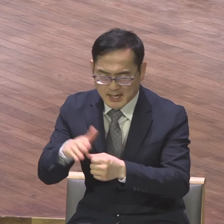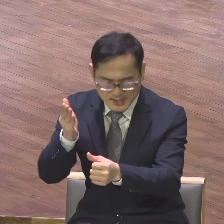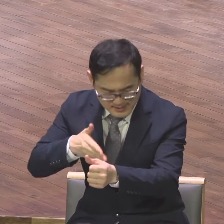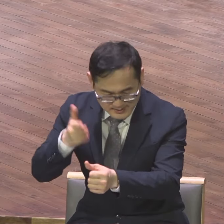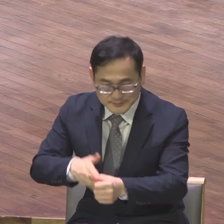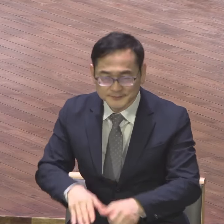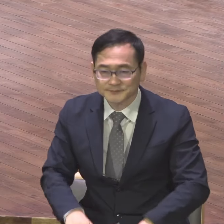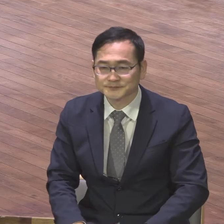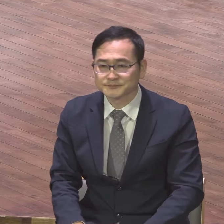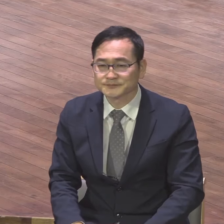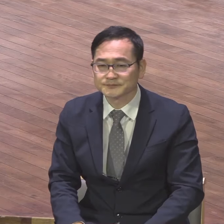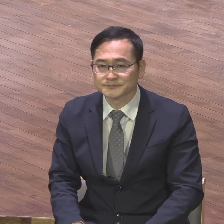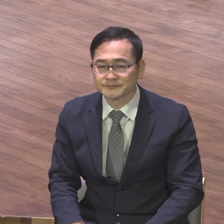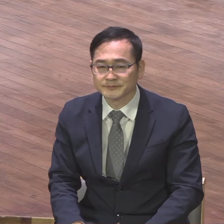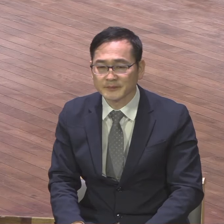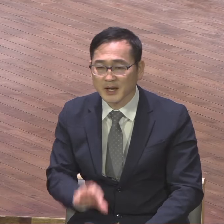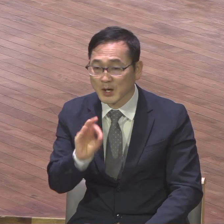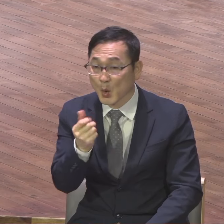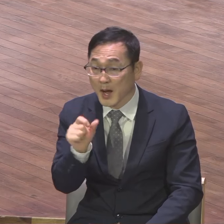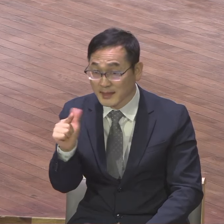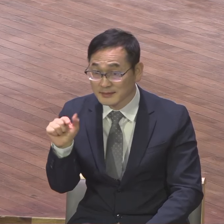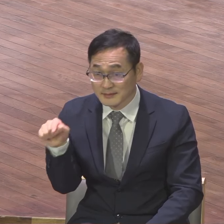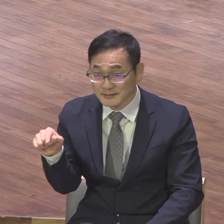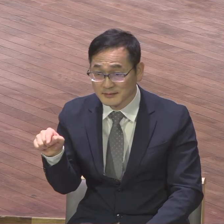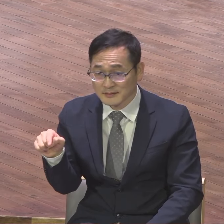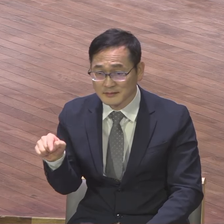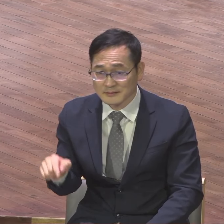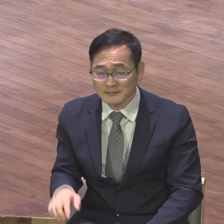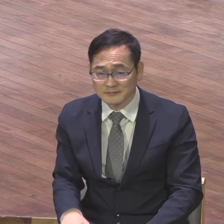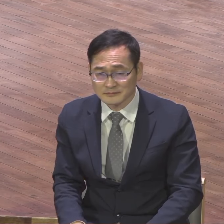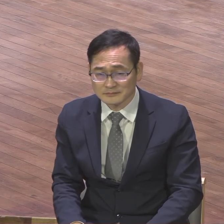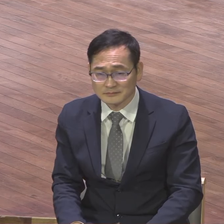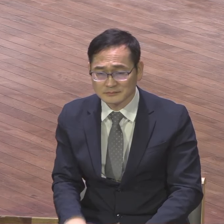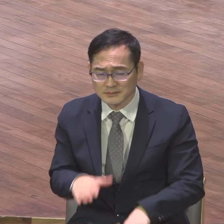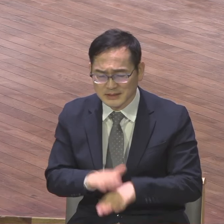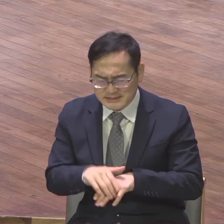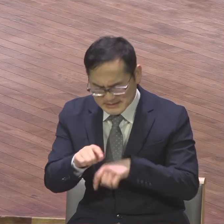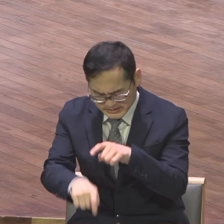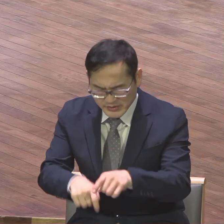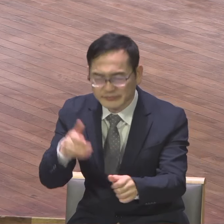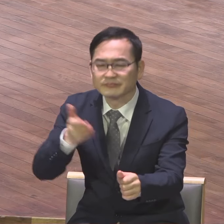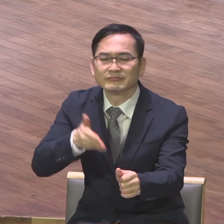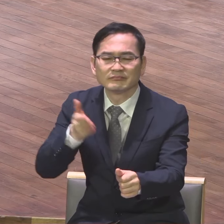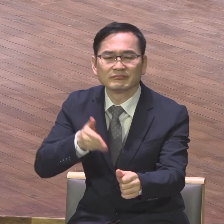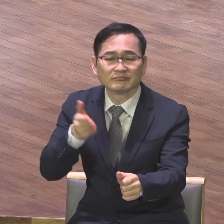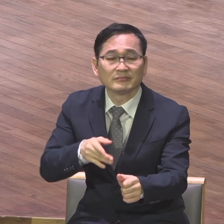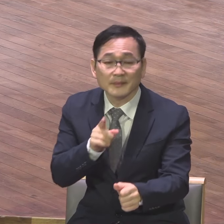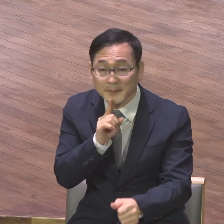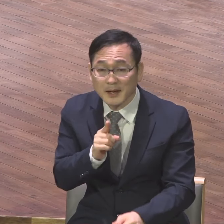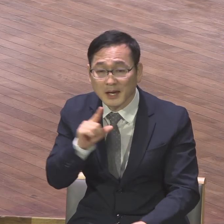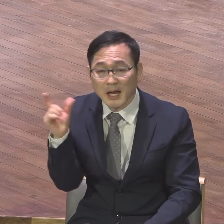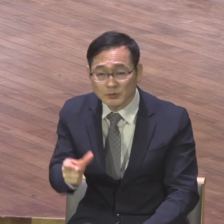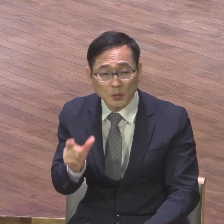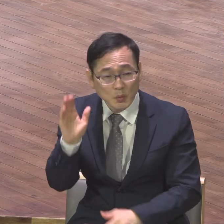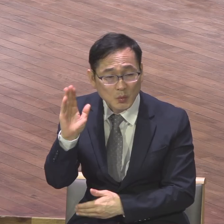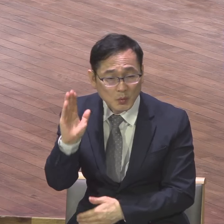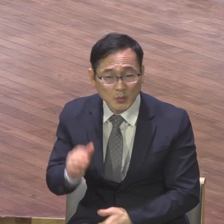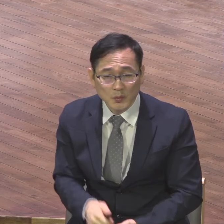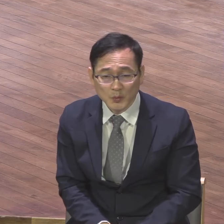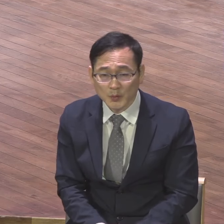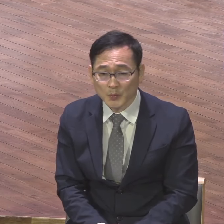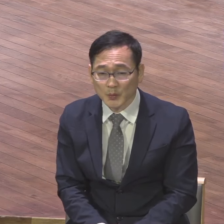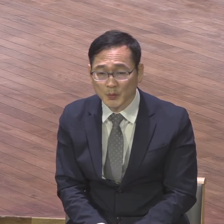사도 요한은 우리에게 말과 혀로만 사는 것이 아니라 행함과 진실함으로 사랑해야